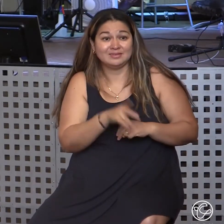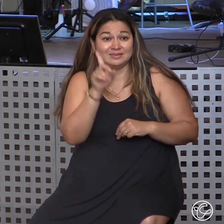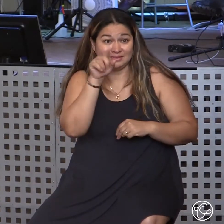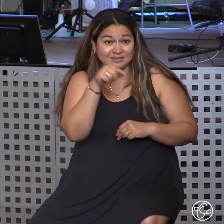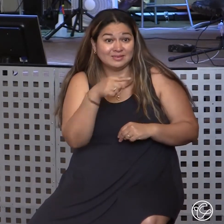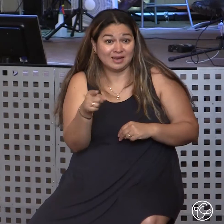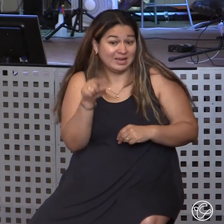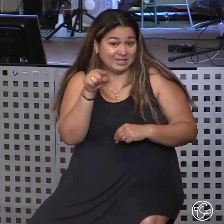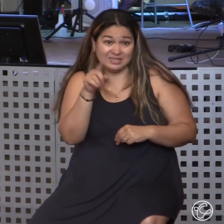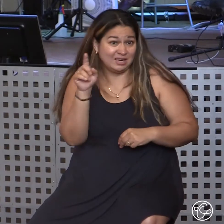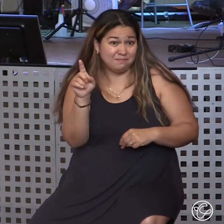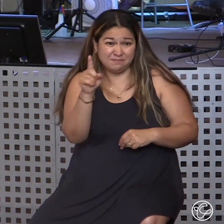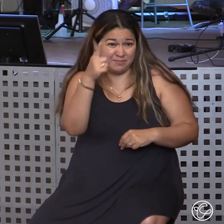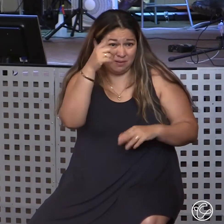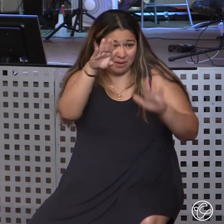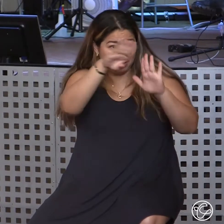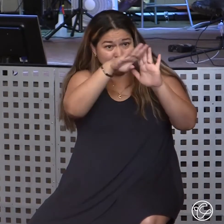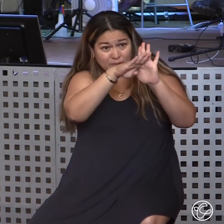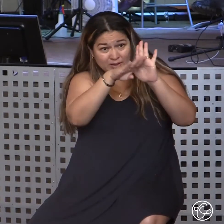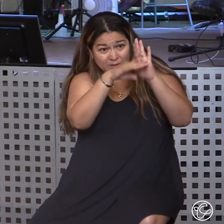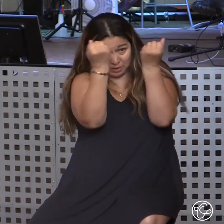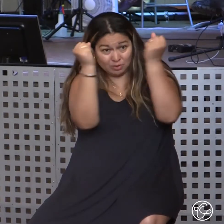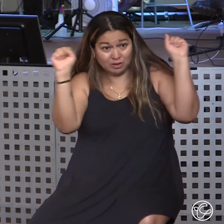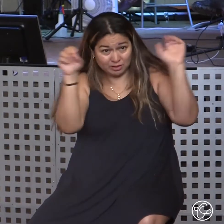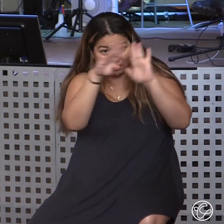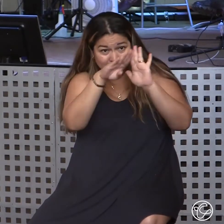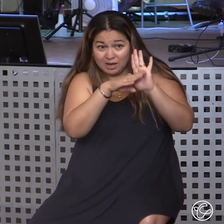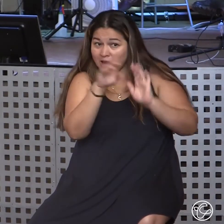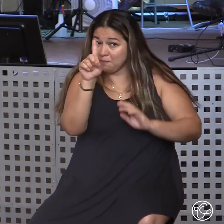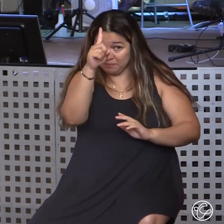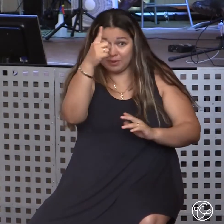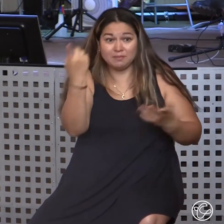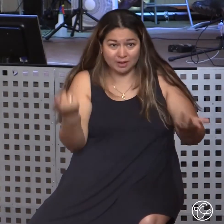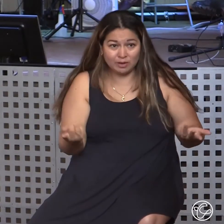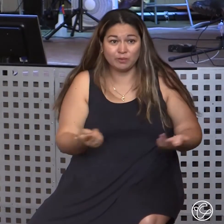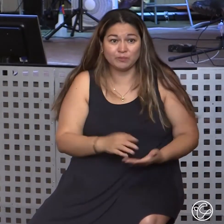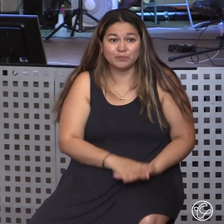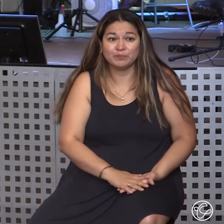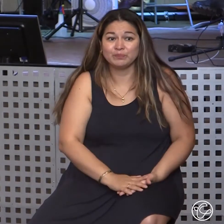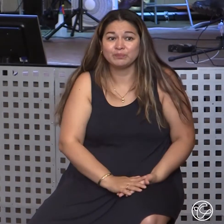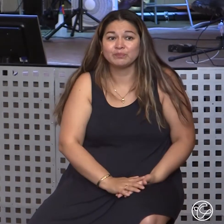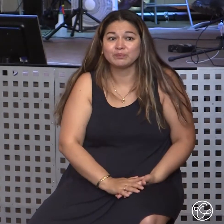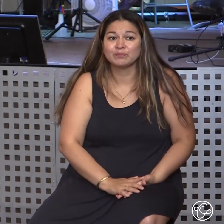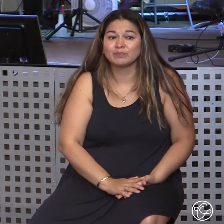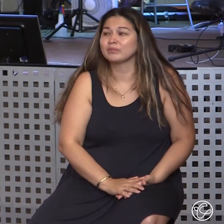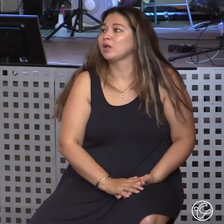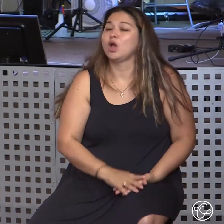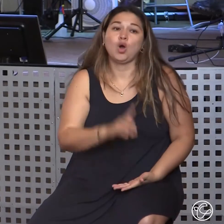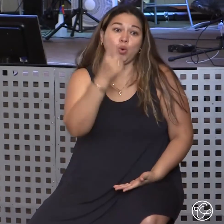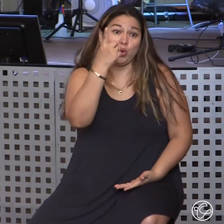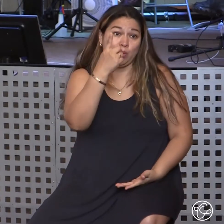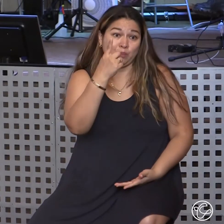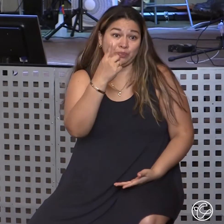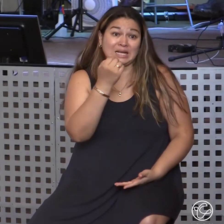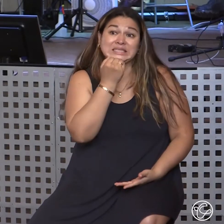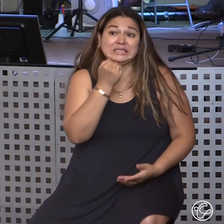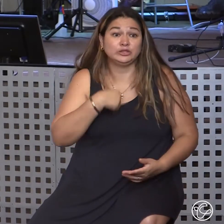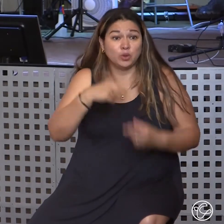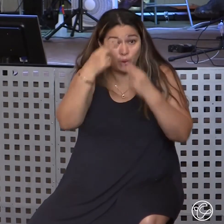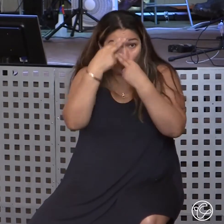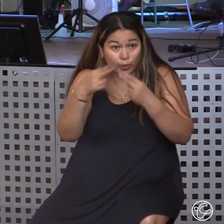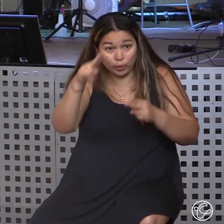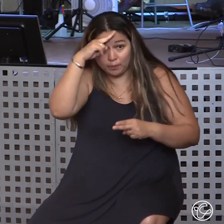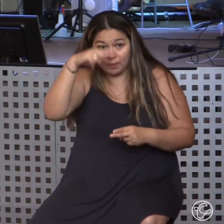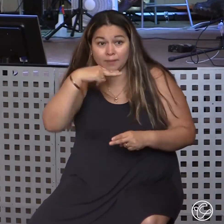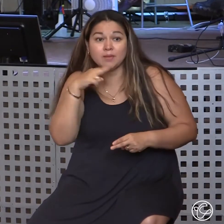Es el primer mandamiento con promesa, que dice lo siguiente, para, 1, que te vaya bien, y